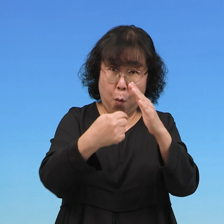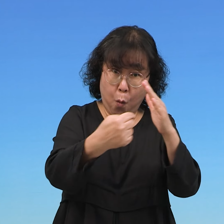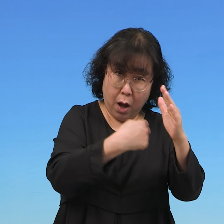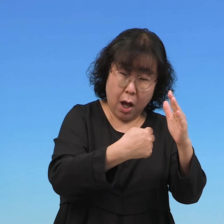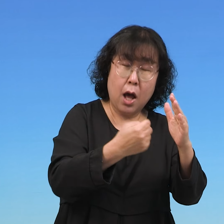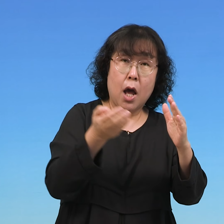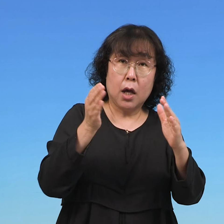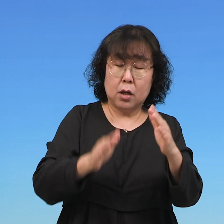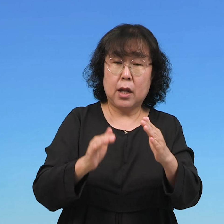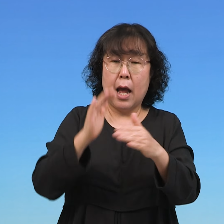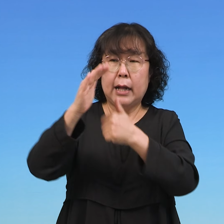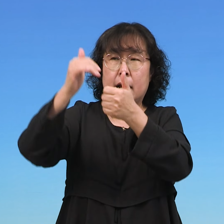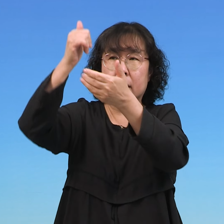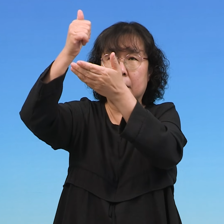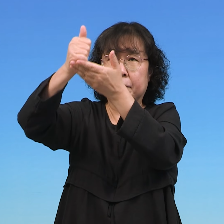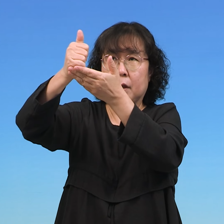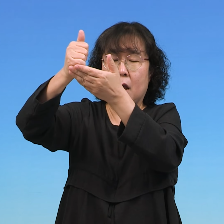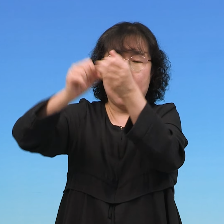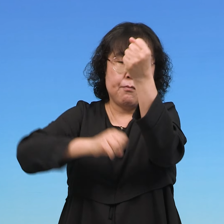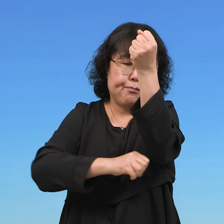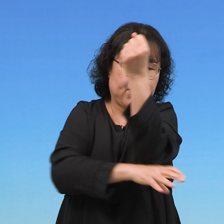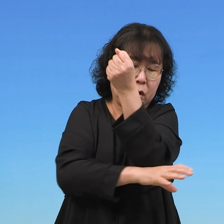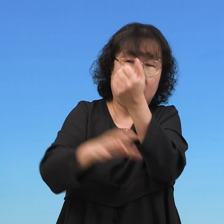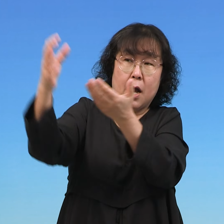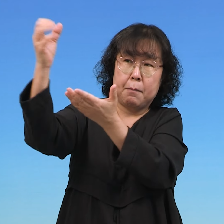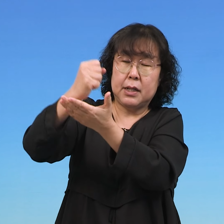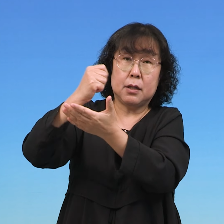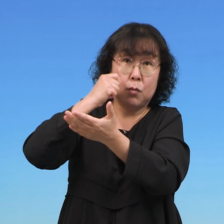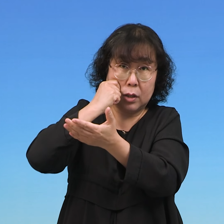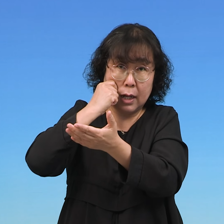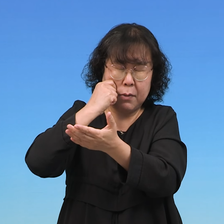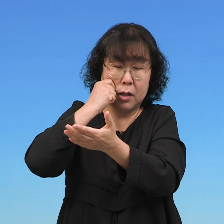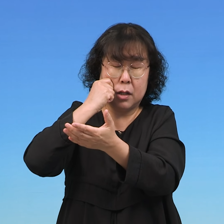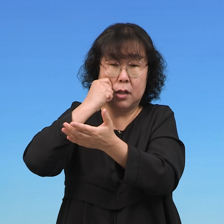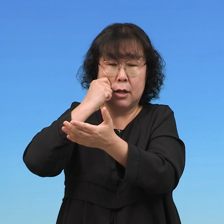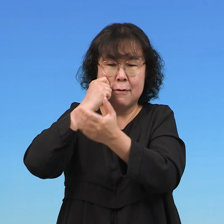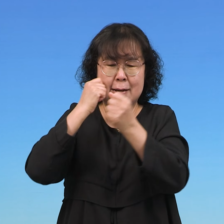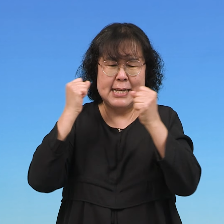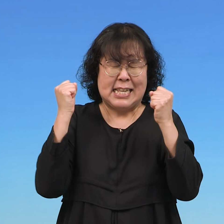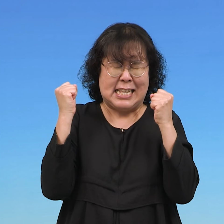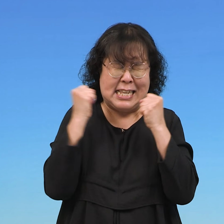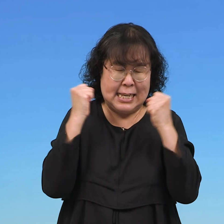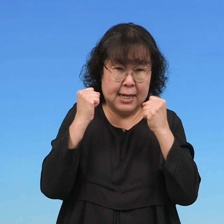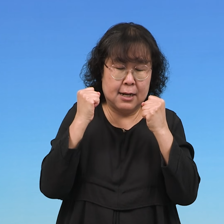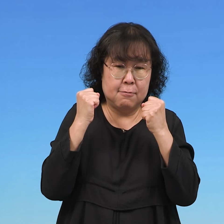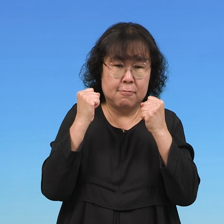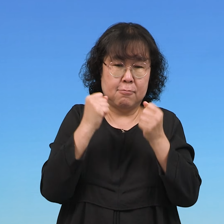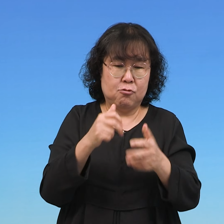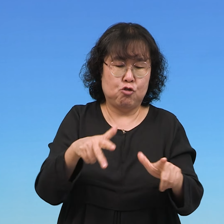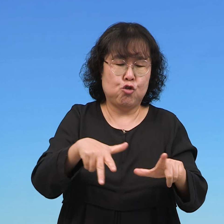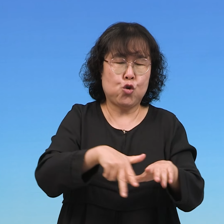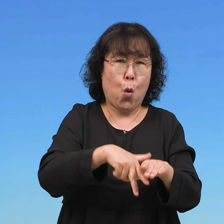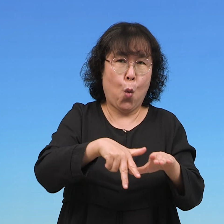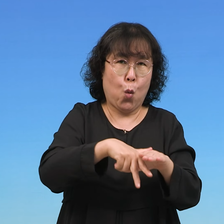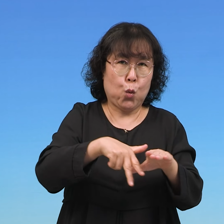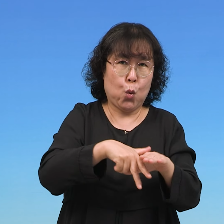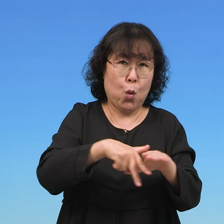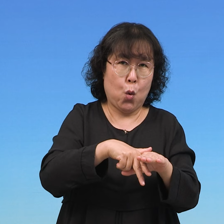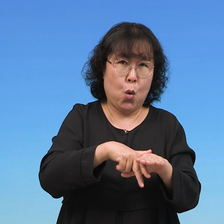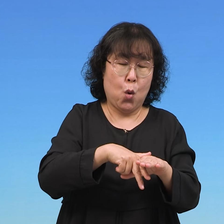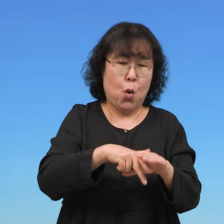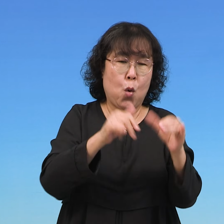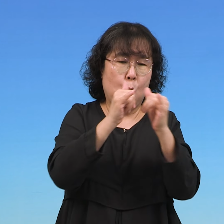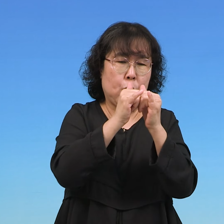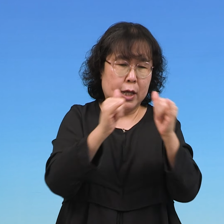하나님 아버지로부터 영향을 안 받으면 이런 섬뜩한 종교인이 될 수 있다는 걸 우리 항상 두려워해야 돼요.